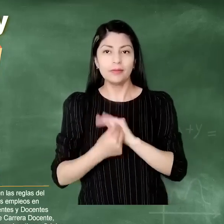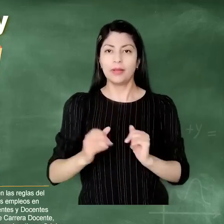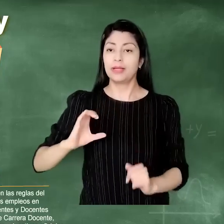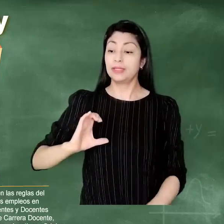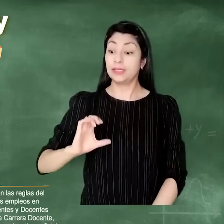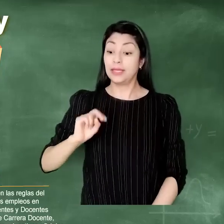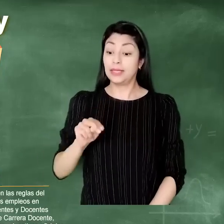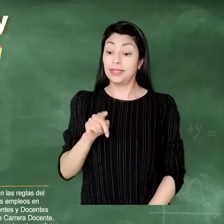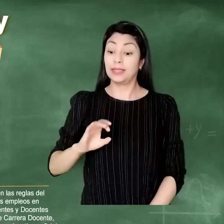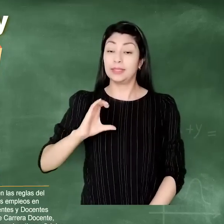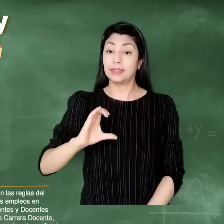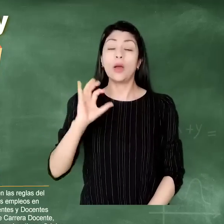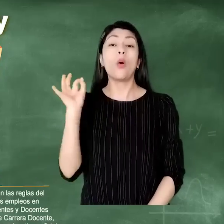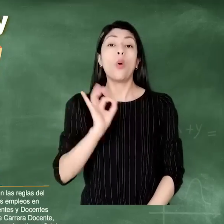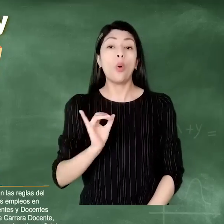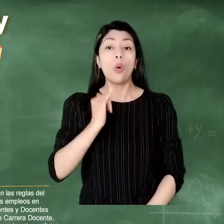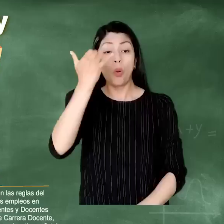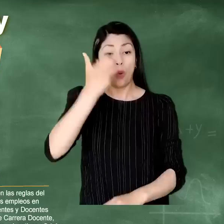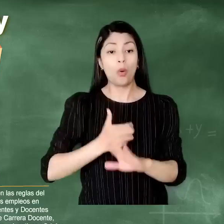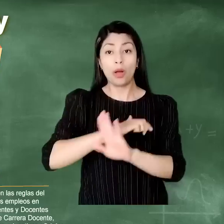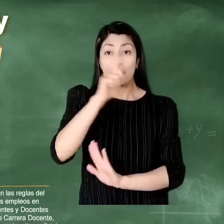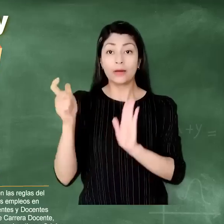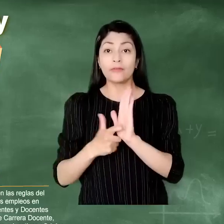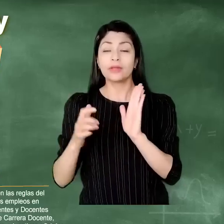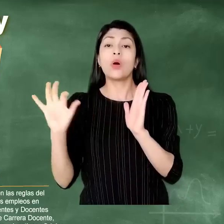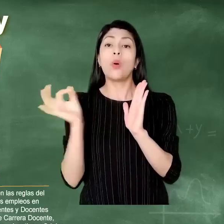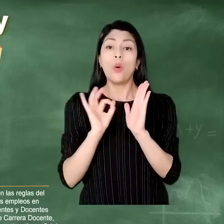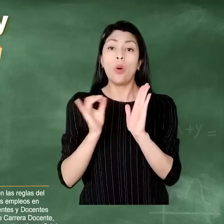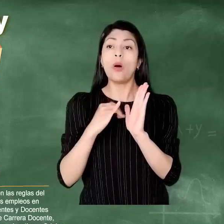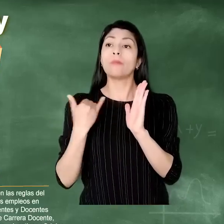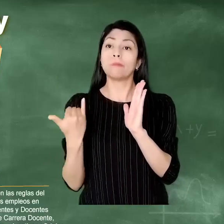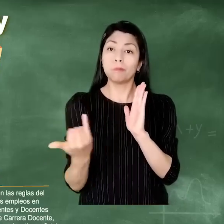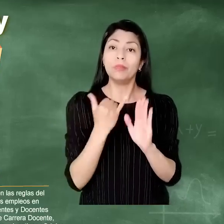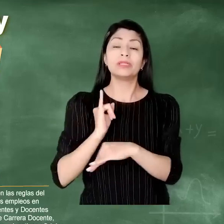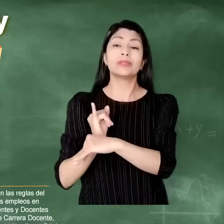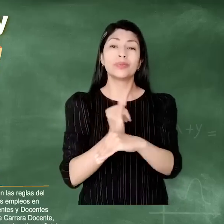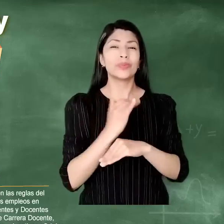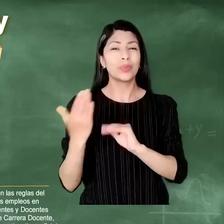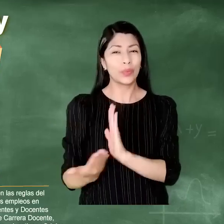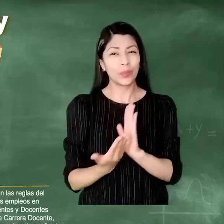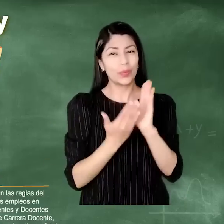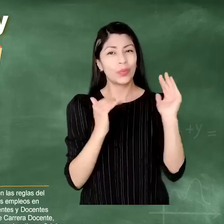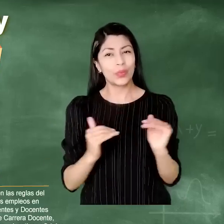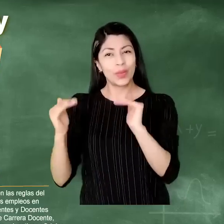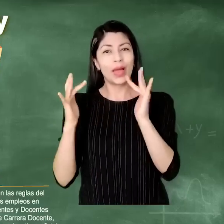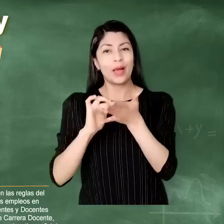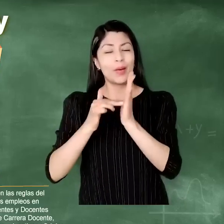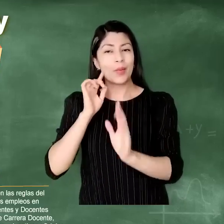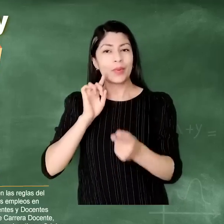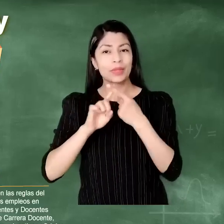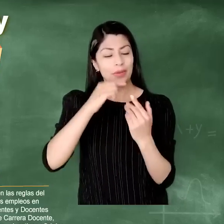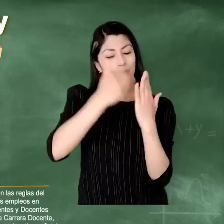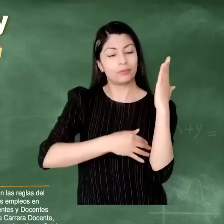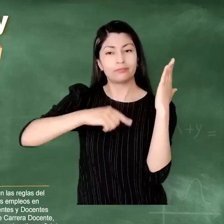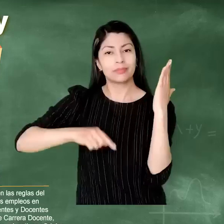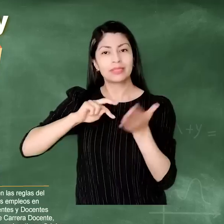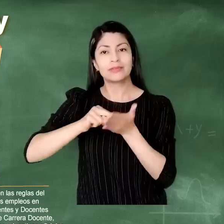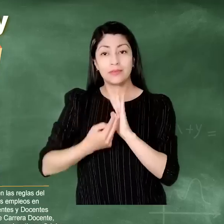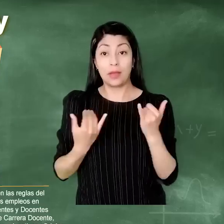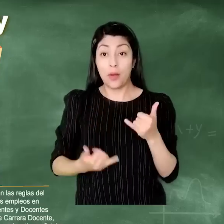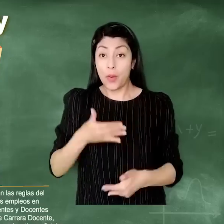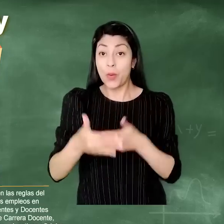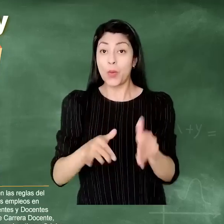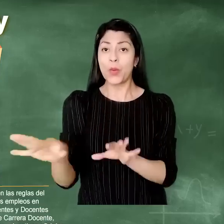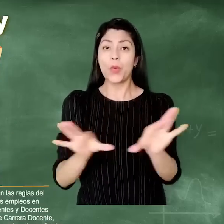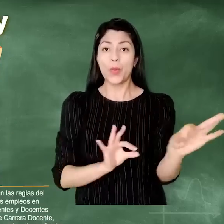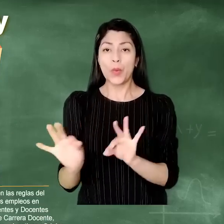resultados, la CNSC o el ICFES o la universidad o institución de educación superior que se haya contratado para el desarrollo